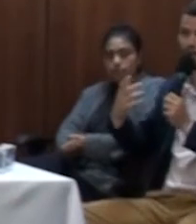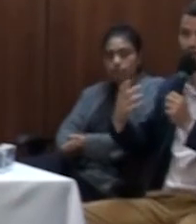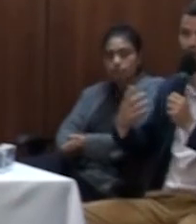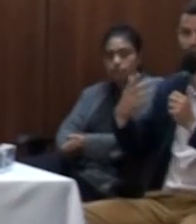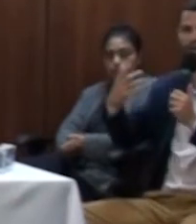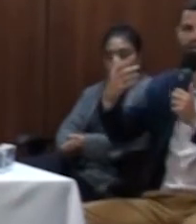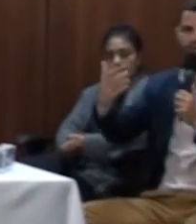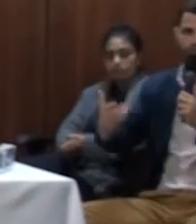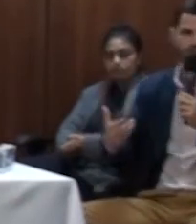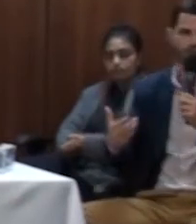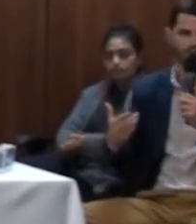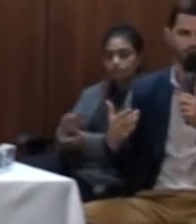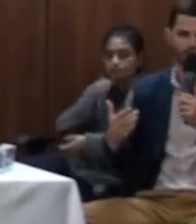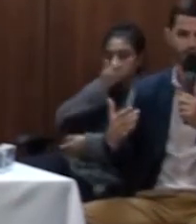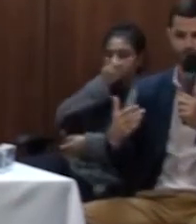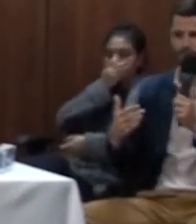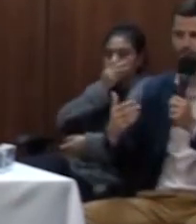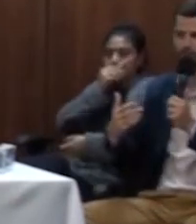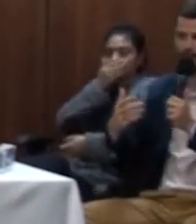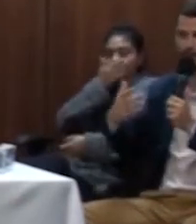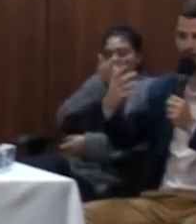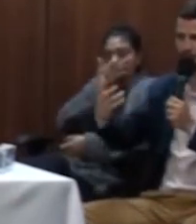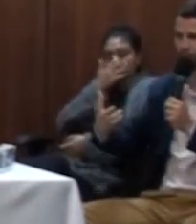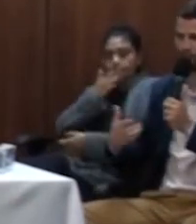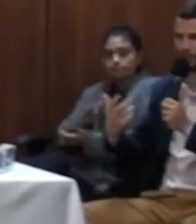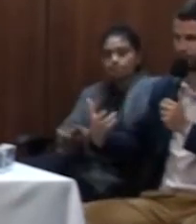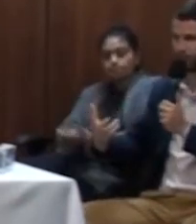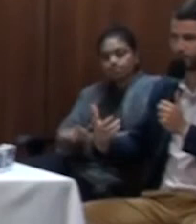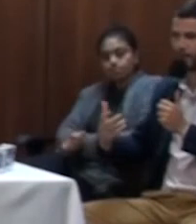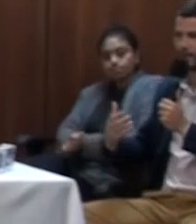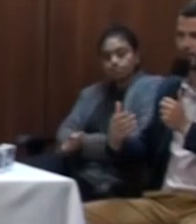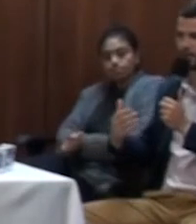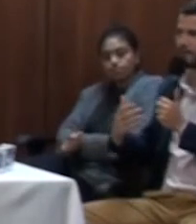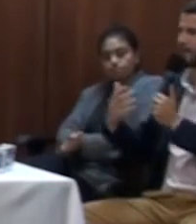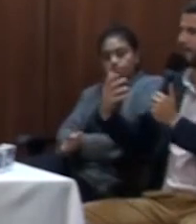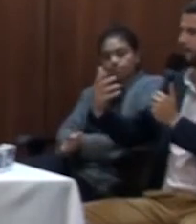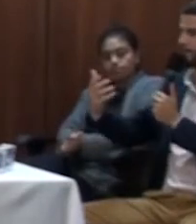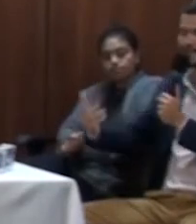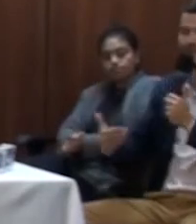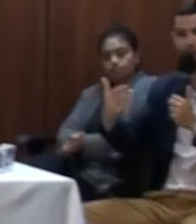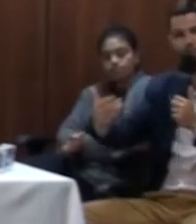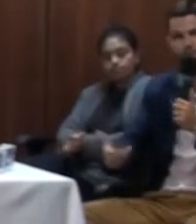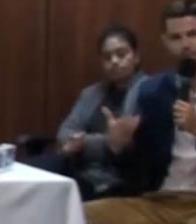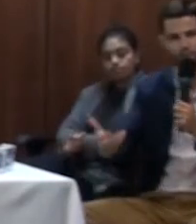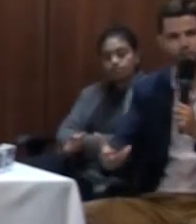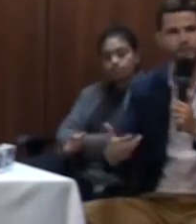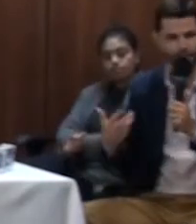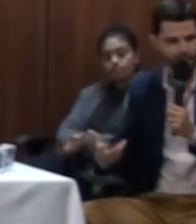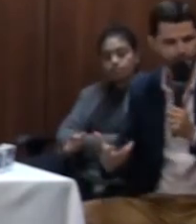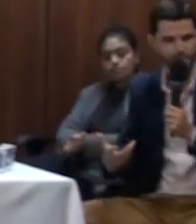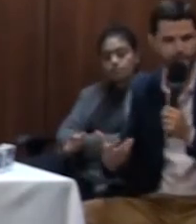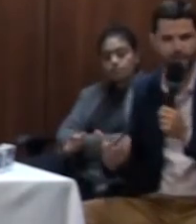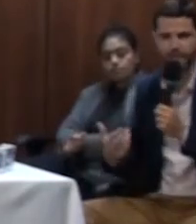de uma obrigação do Estado de São Paulo, né, enquanto poder público, de prestar um serviço público